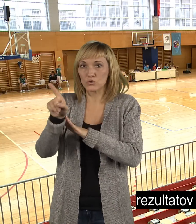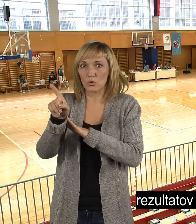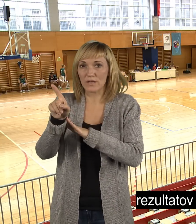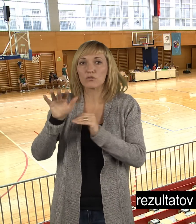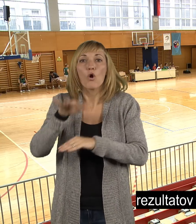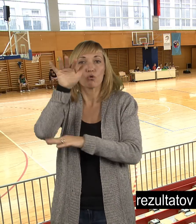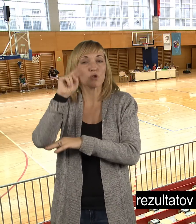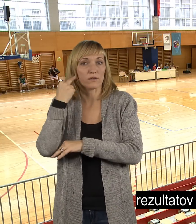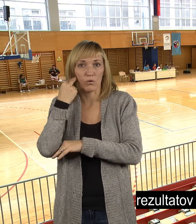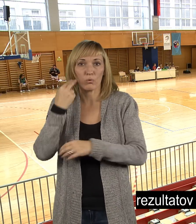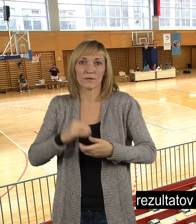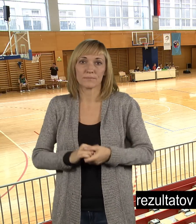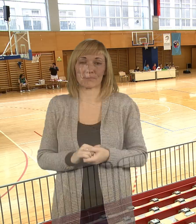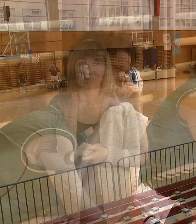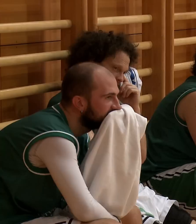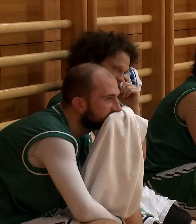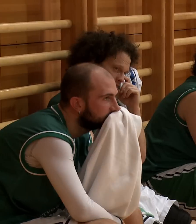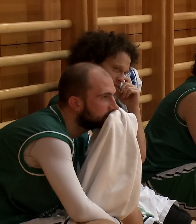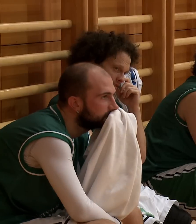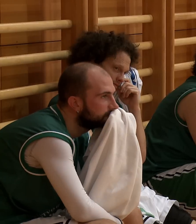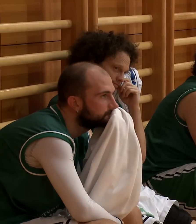rezultatov košarke gluhih.